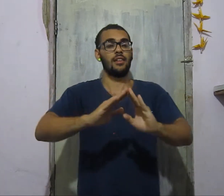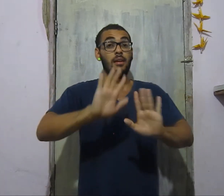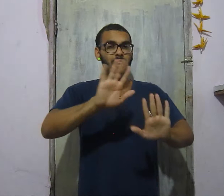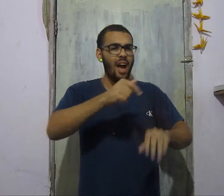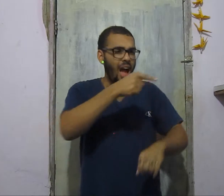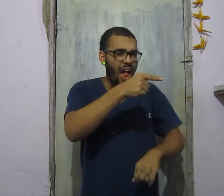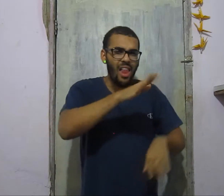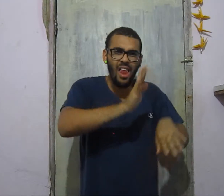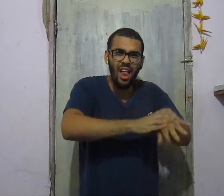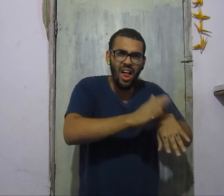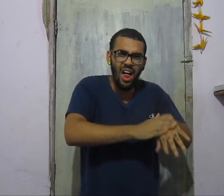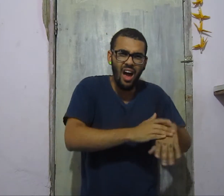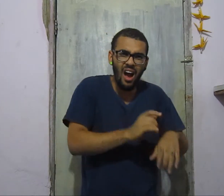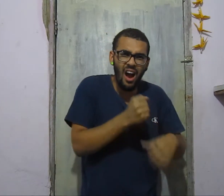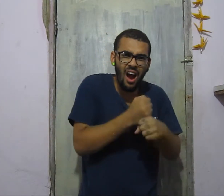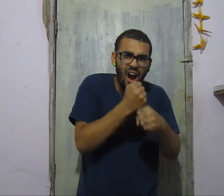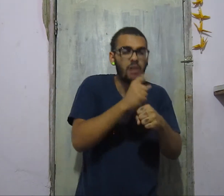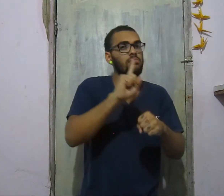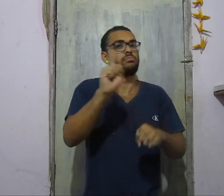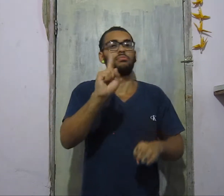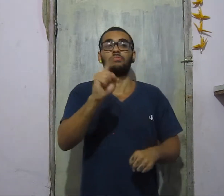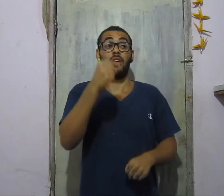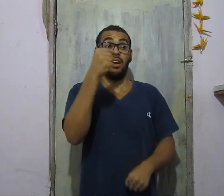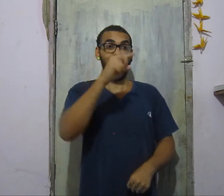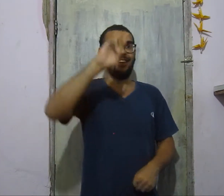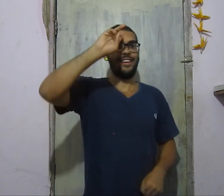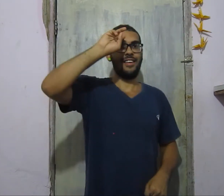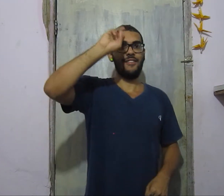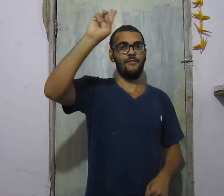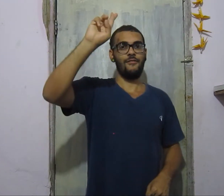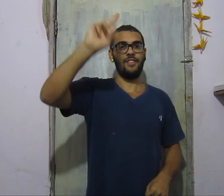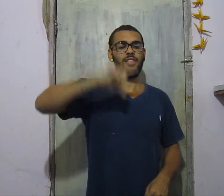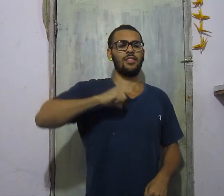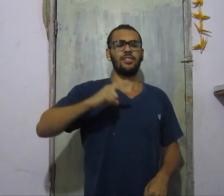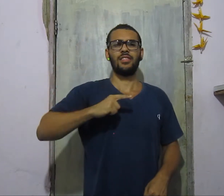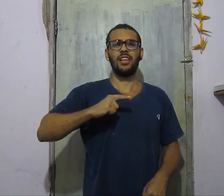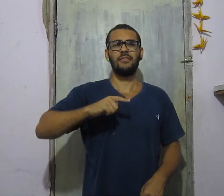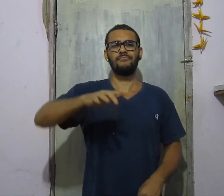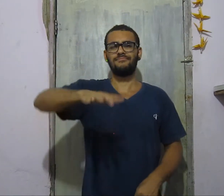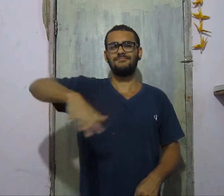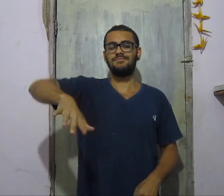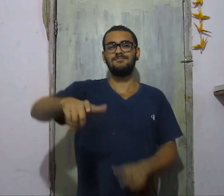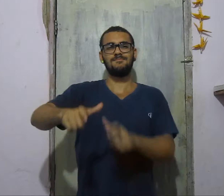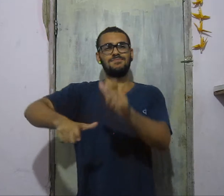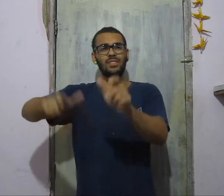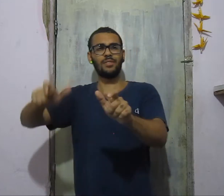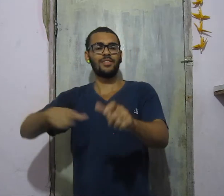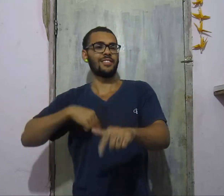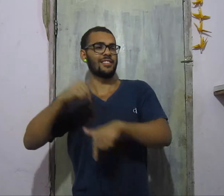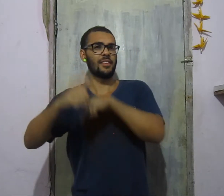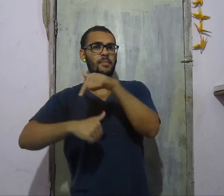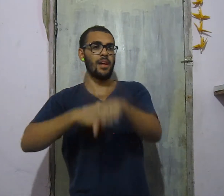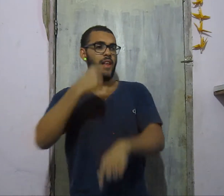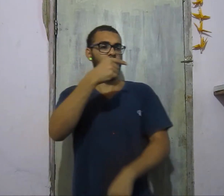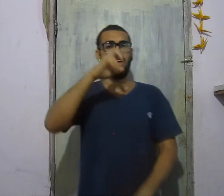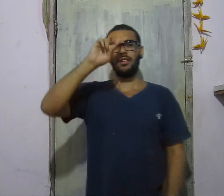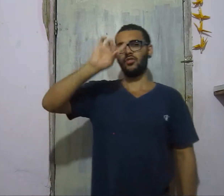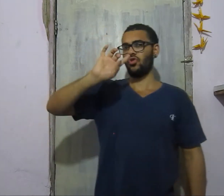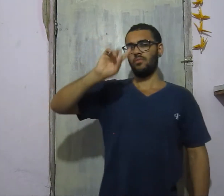casas, condomínios, mas ela não trabalha na parte de obras, ela é a chefe da empresa. Ela tem